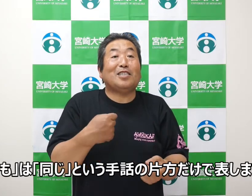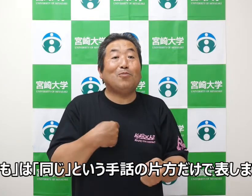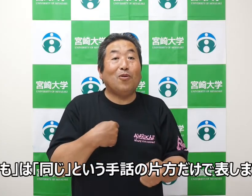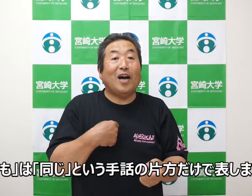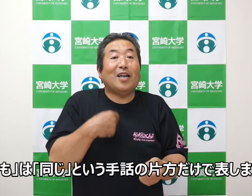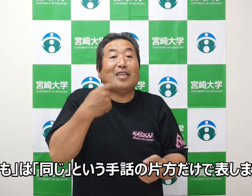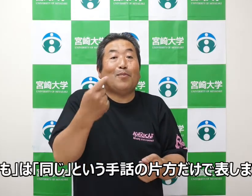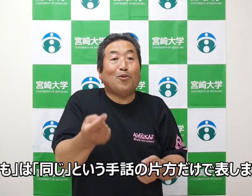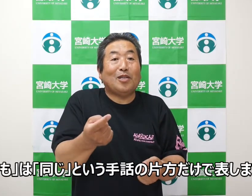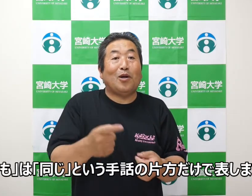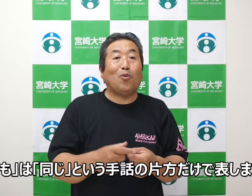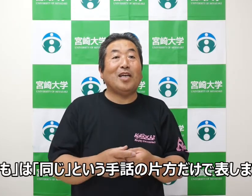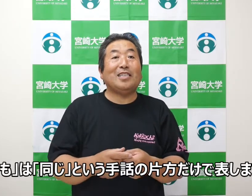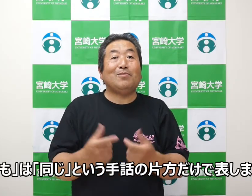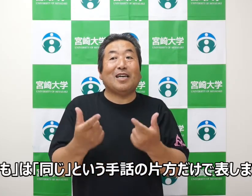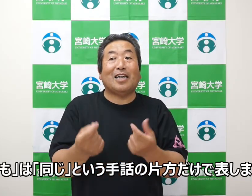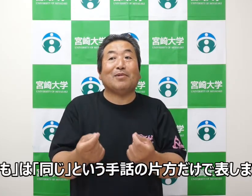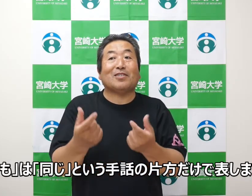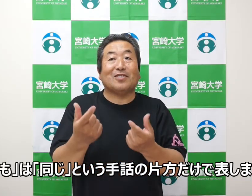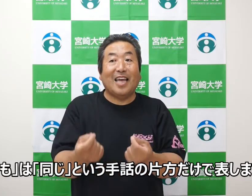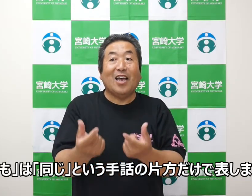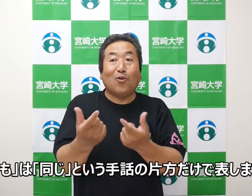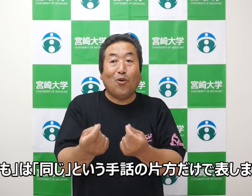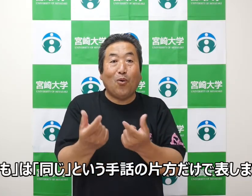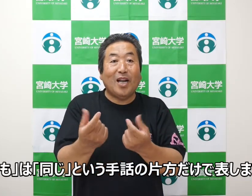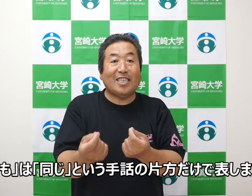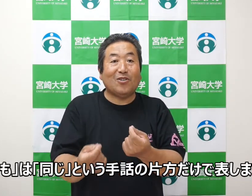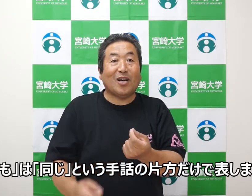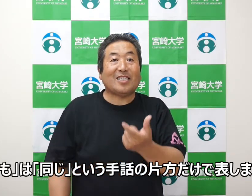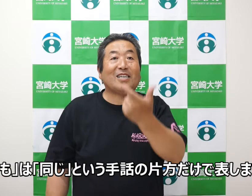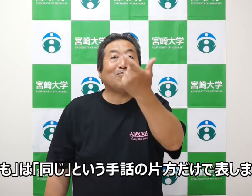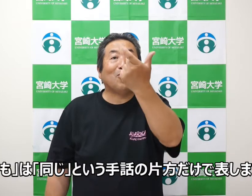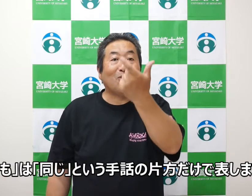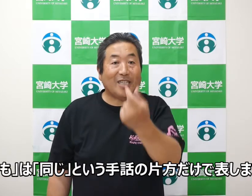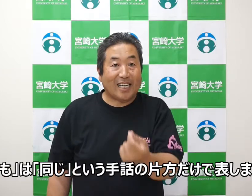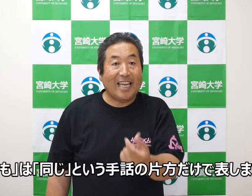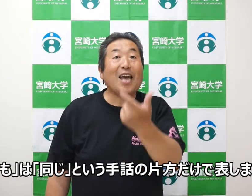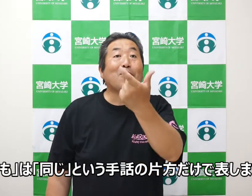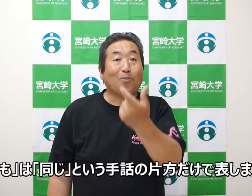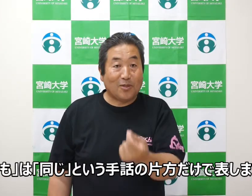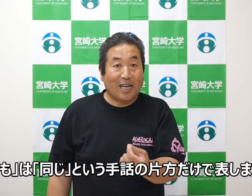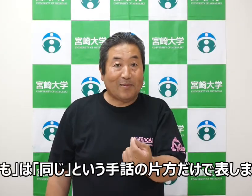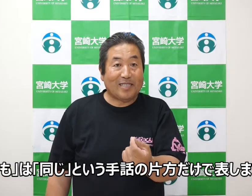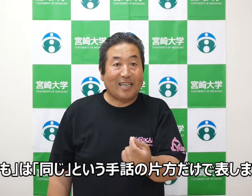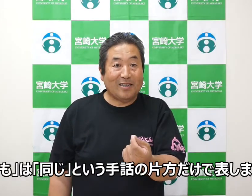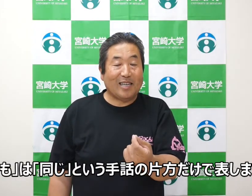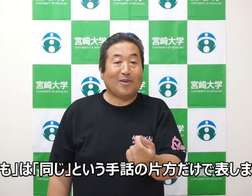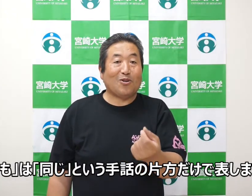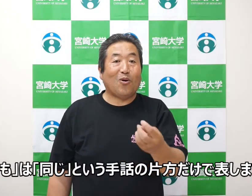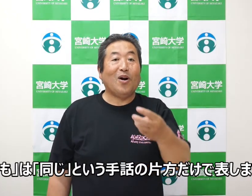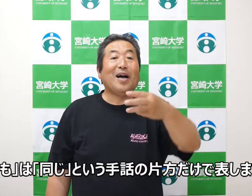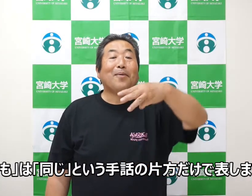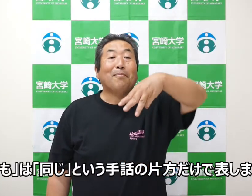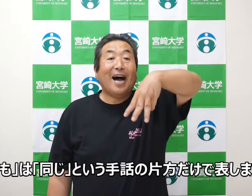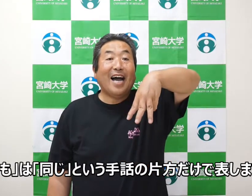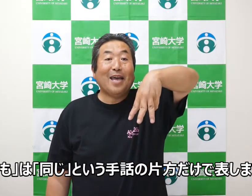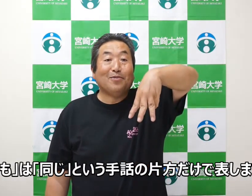も、あなたもっていうのは同じ意味がありますんで、この同じの片一方のこれだけで、もってなります。では、行きましょう。ま、M、